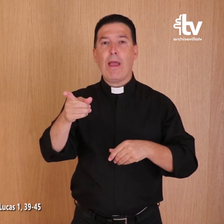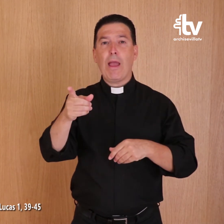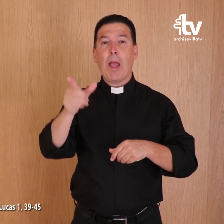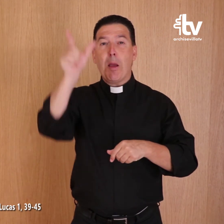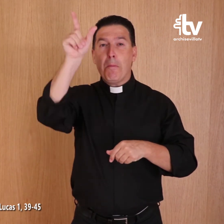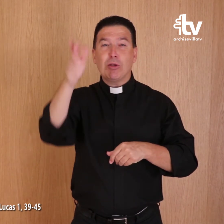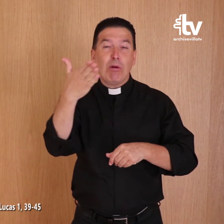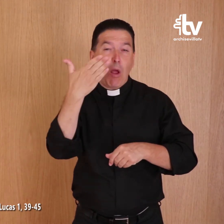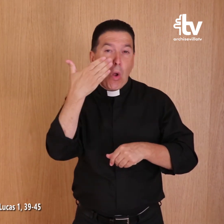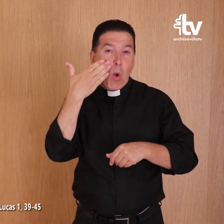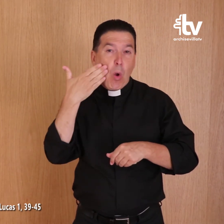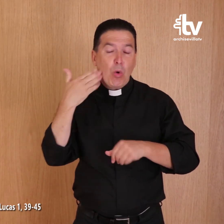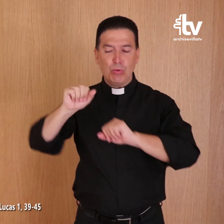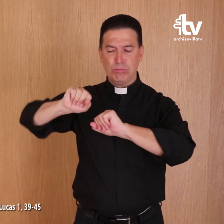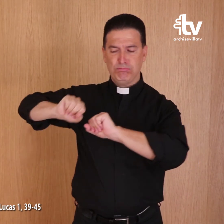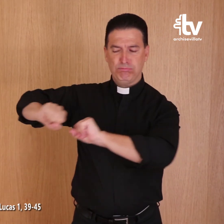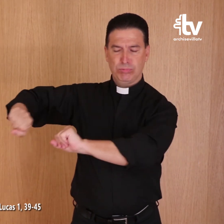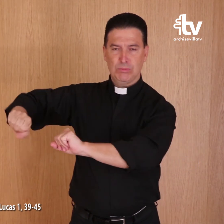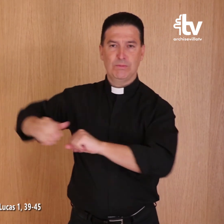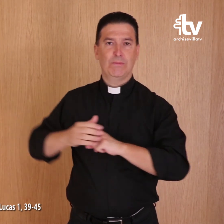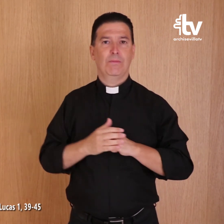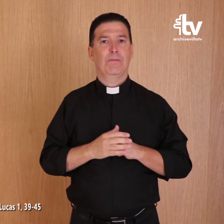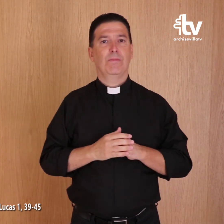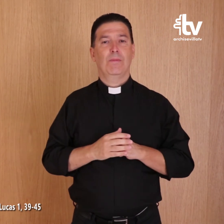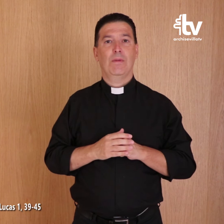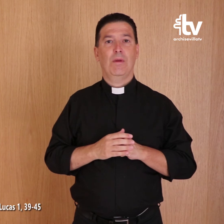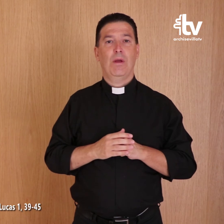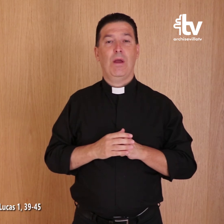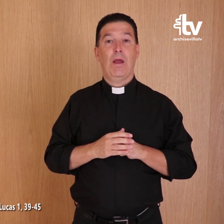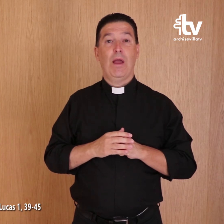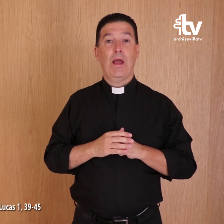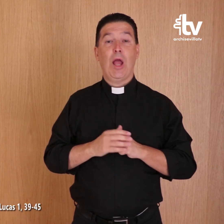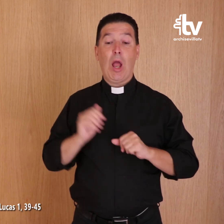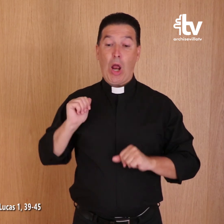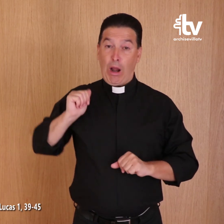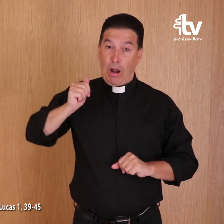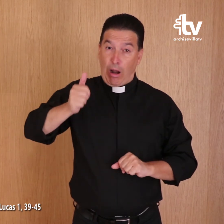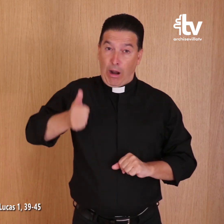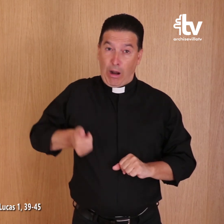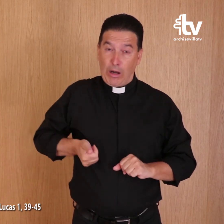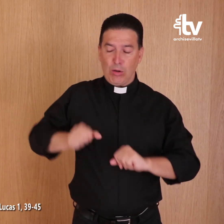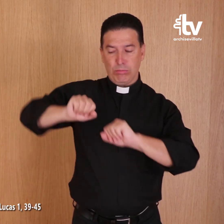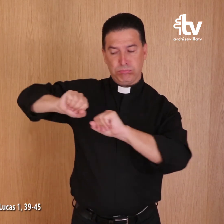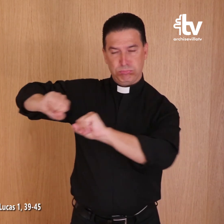Dispersa a los soberbios de corazón. Derriba del trono a los poderosos,